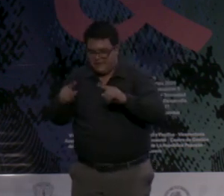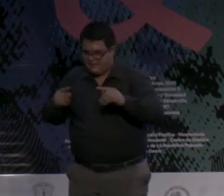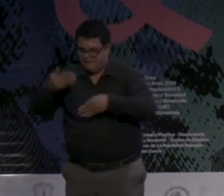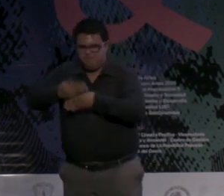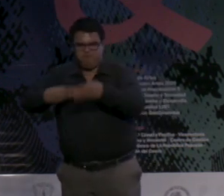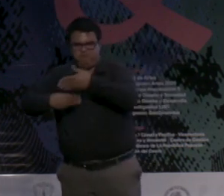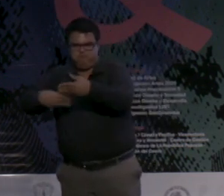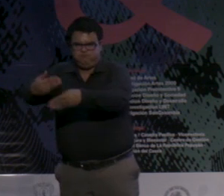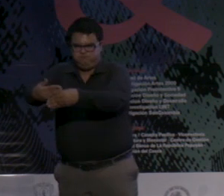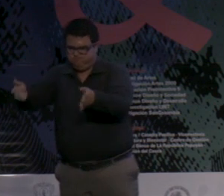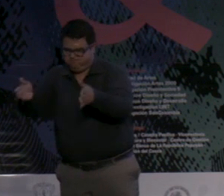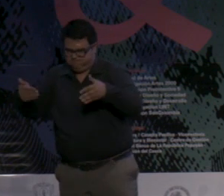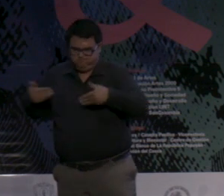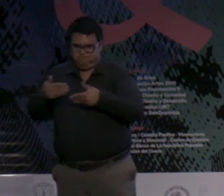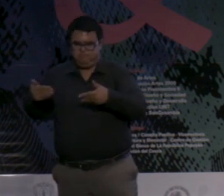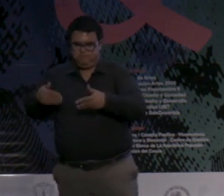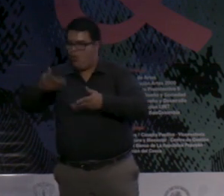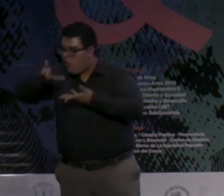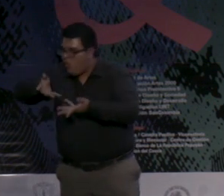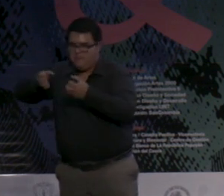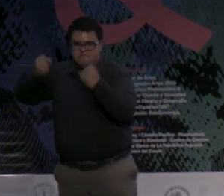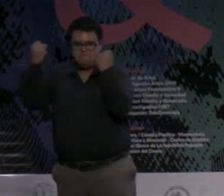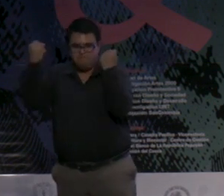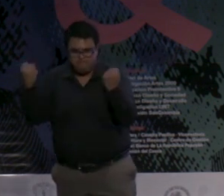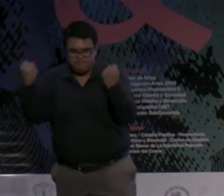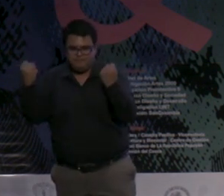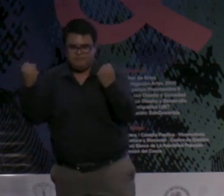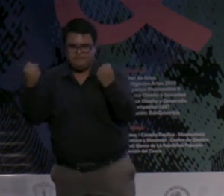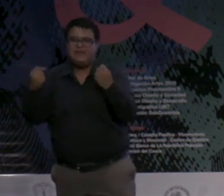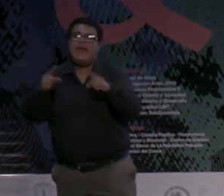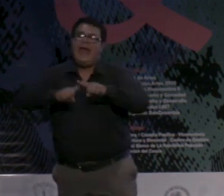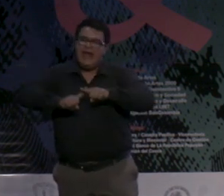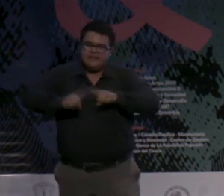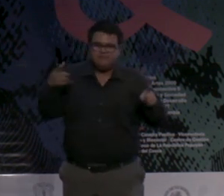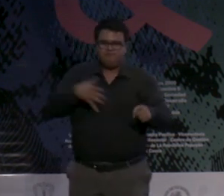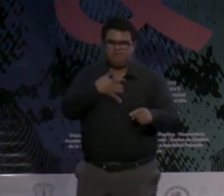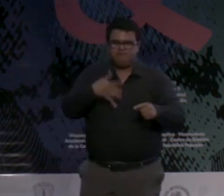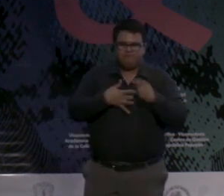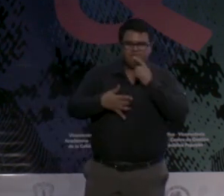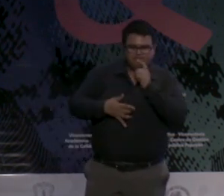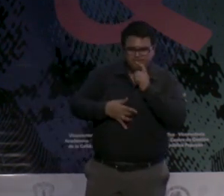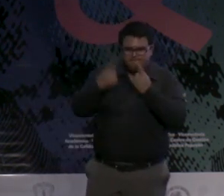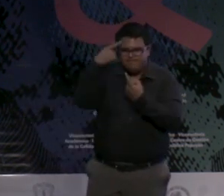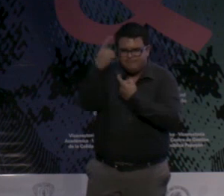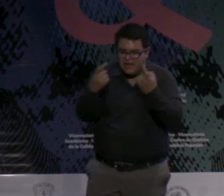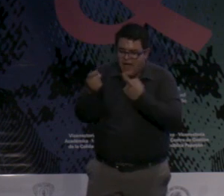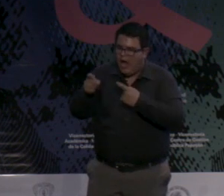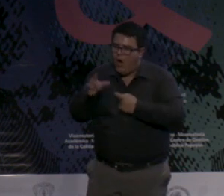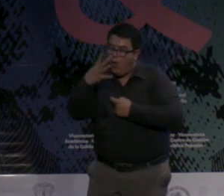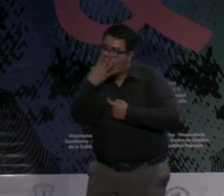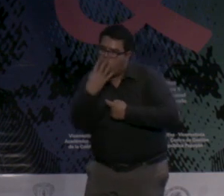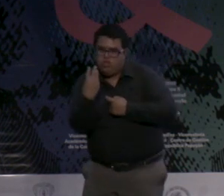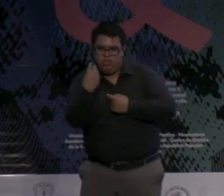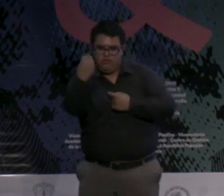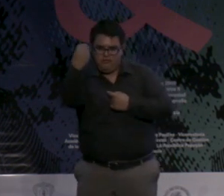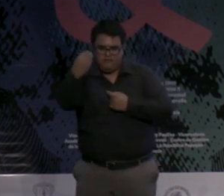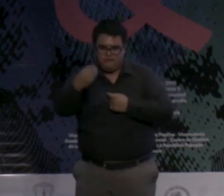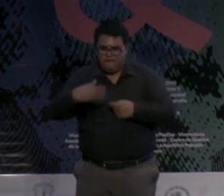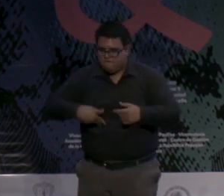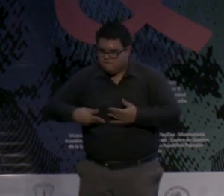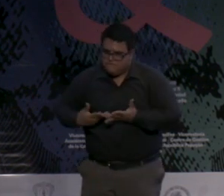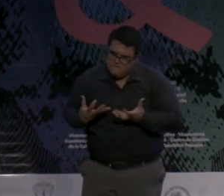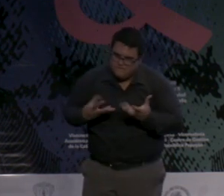por el lobo, que quieren absorber a sus habitantes para usarlos como instrumentos, en este caso el hambre del lobo. Y que si la casa está